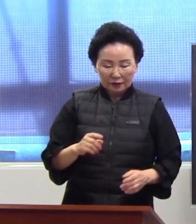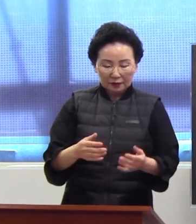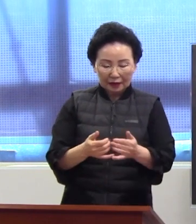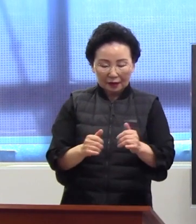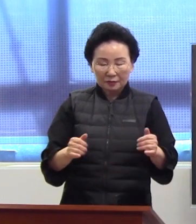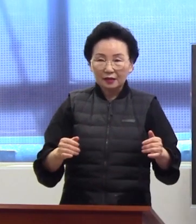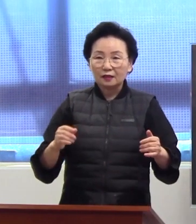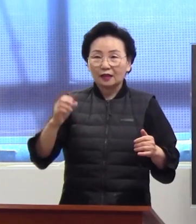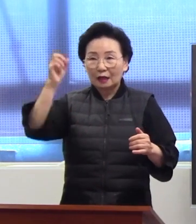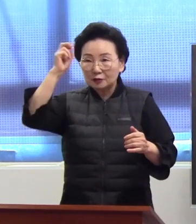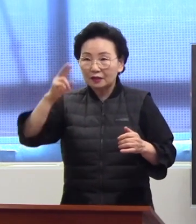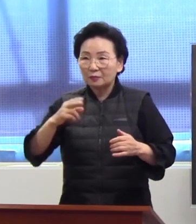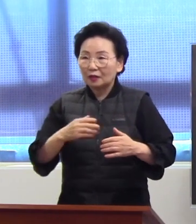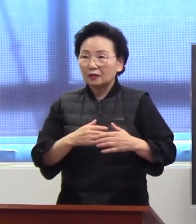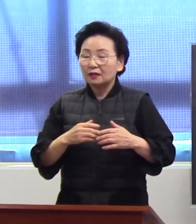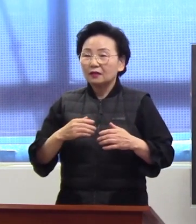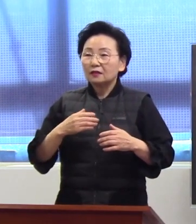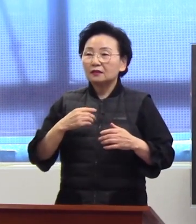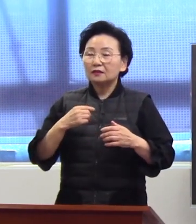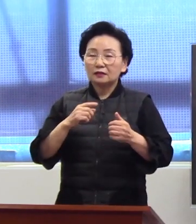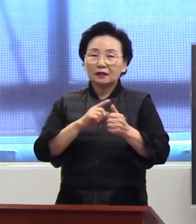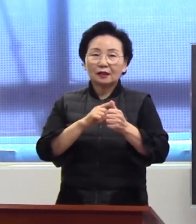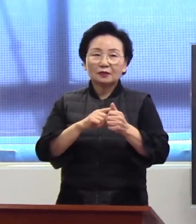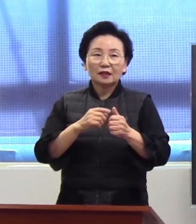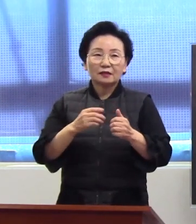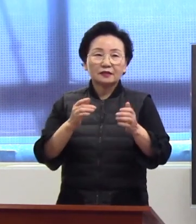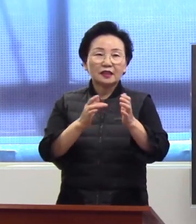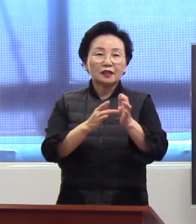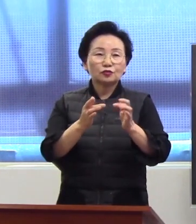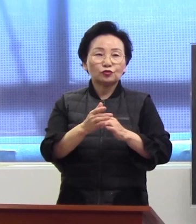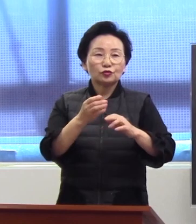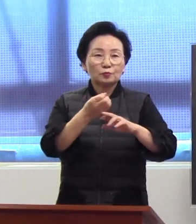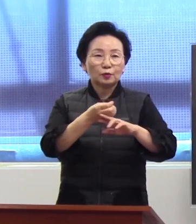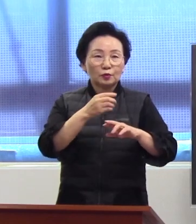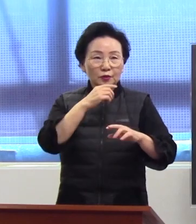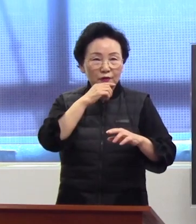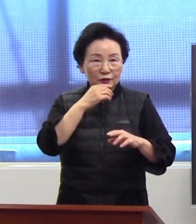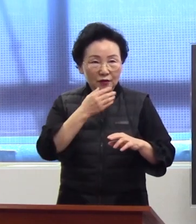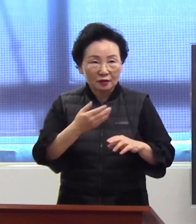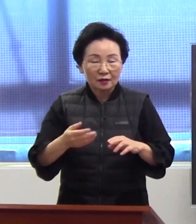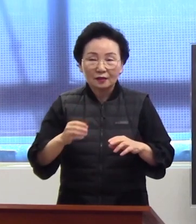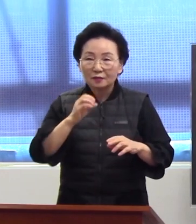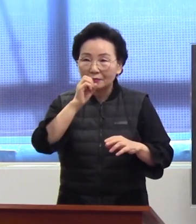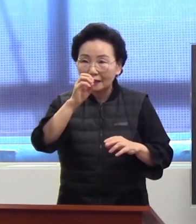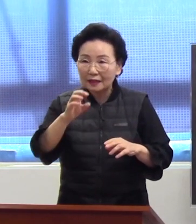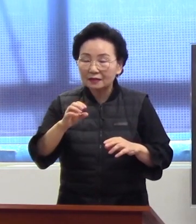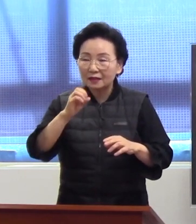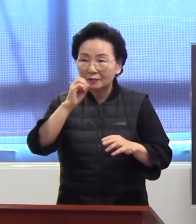그 사람들이 갑자기 막 이 남자가 예수 보혈 말할